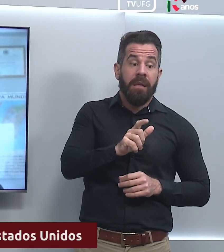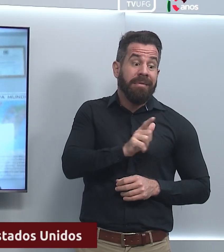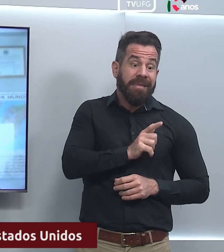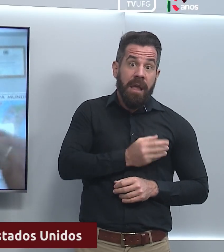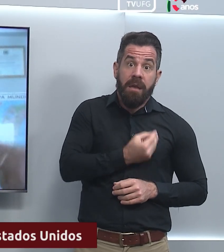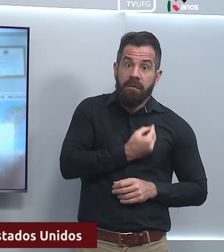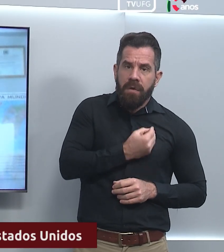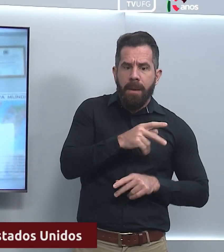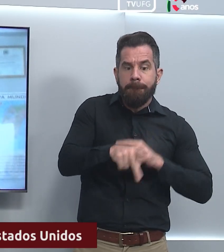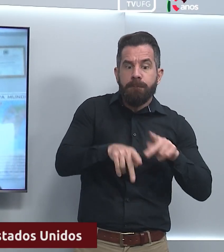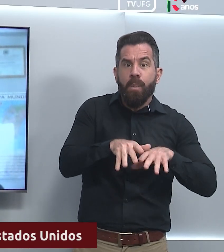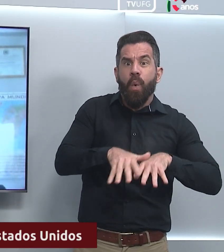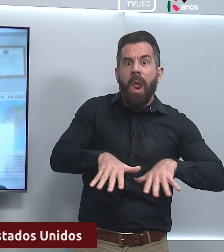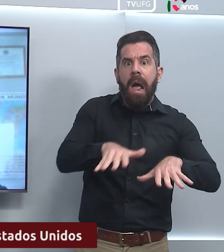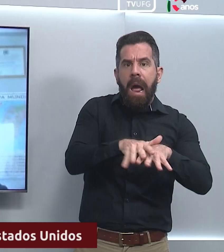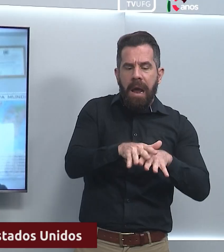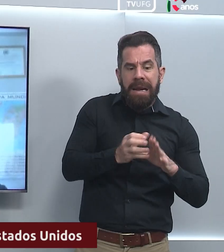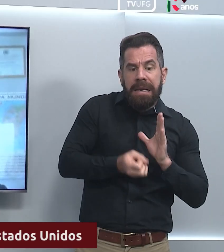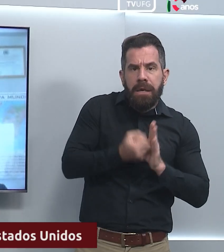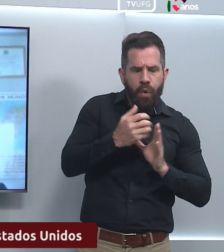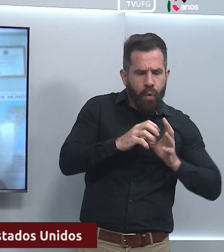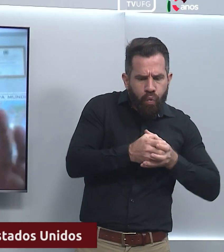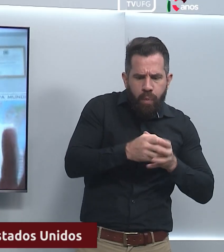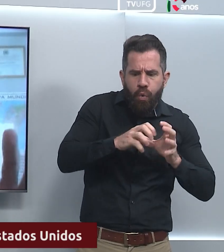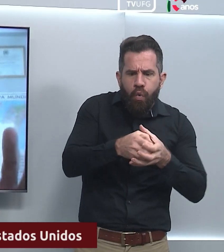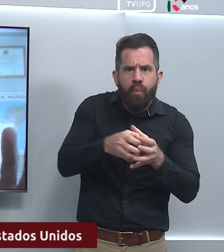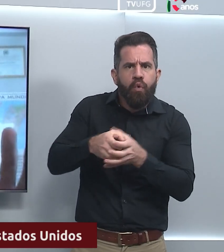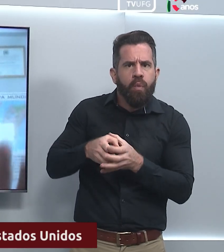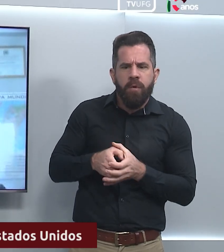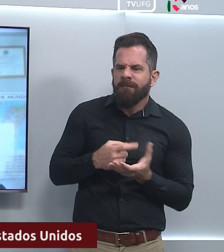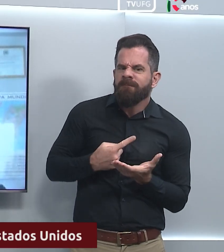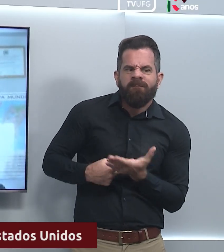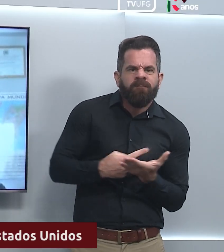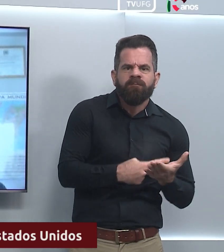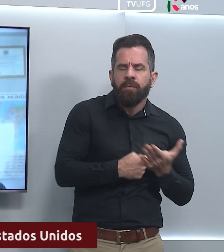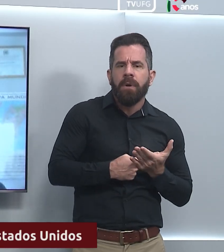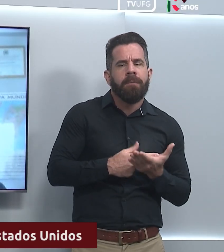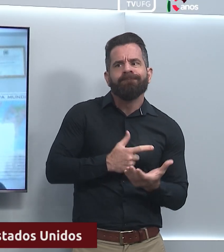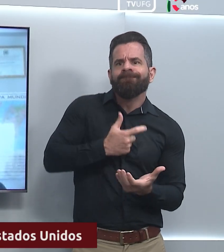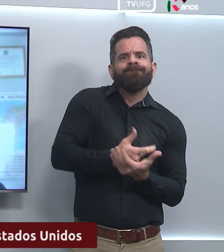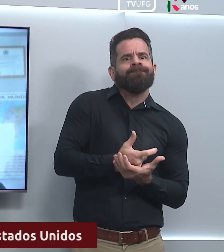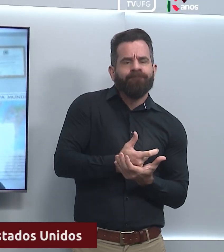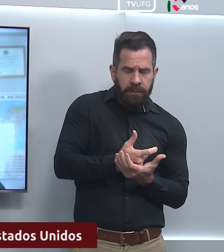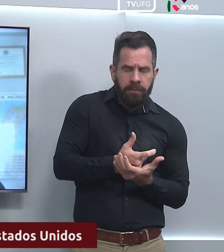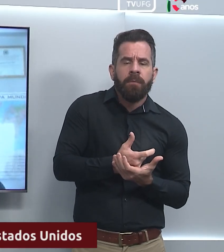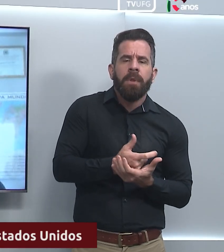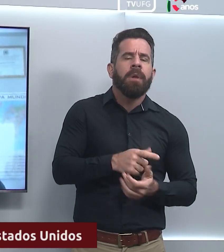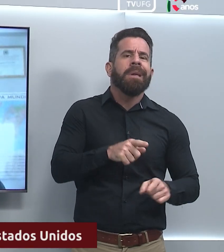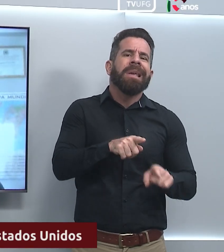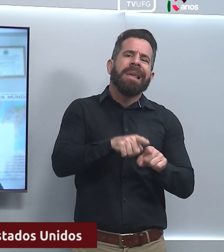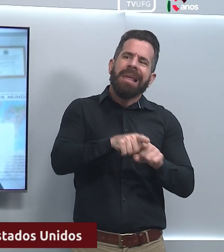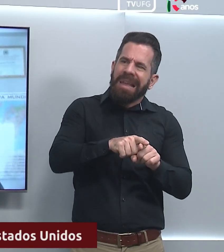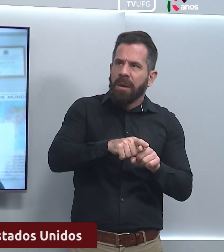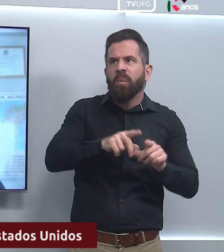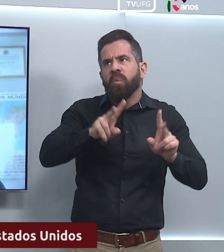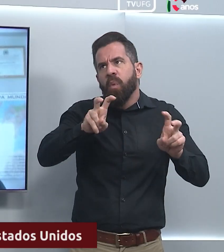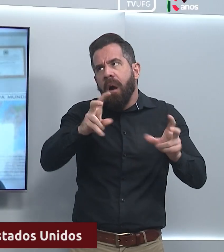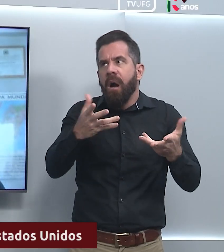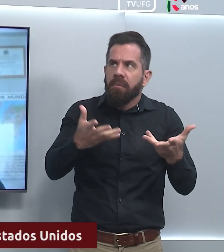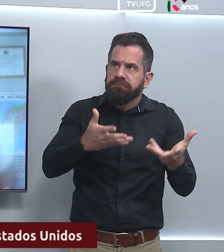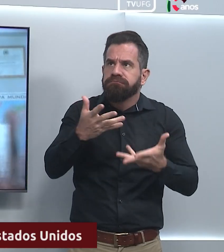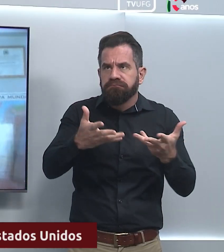criadas durante o governo Chávez e como se fosse uma segunda